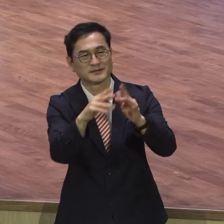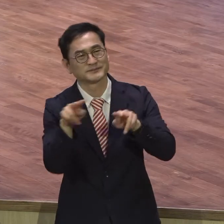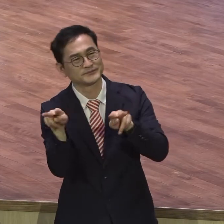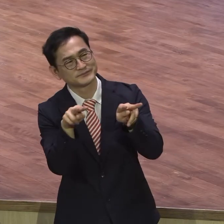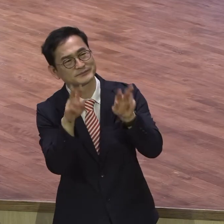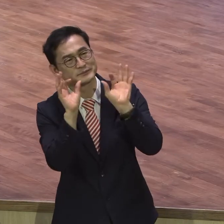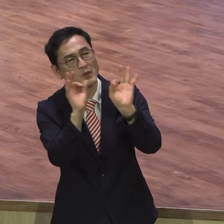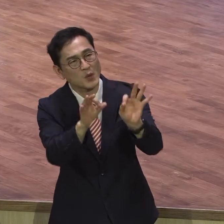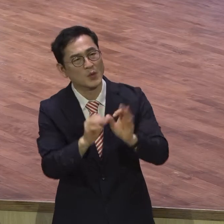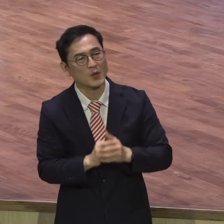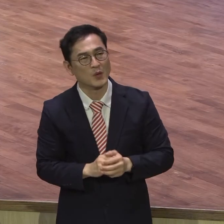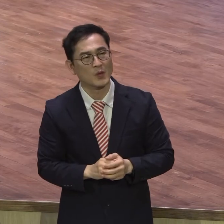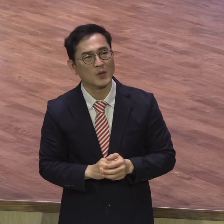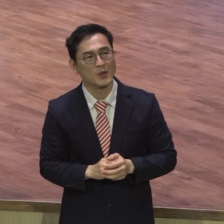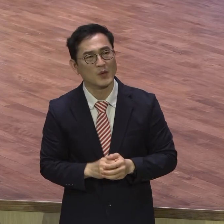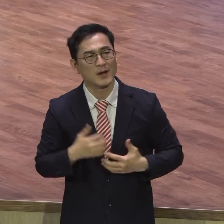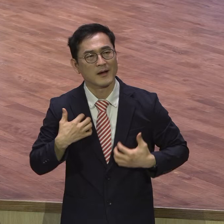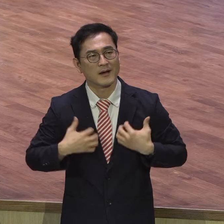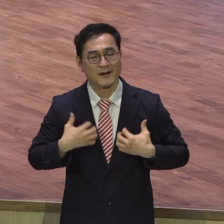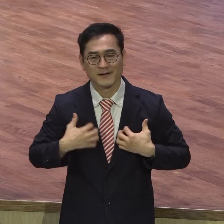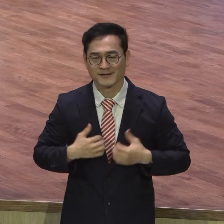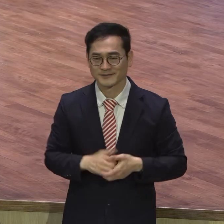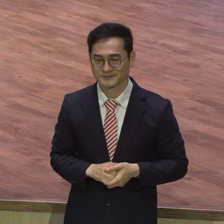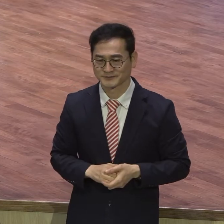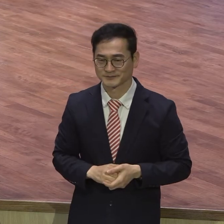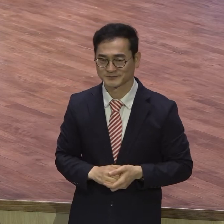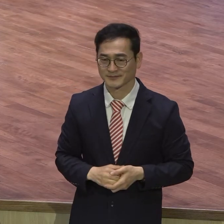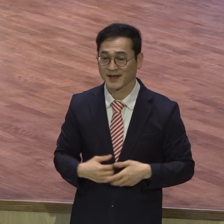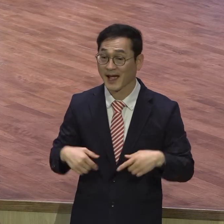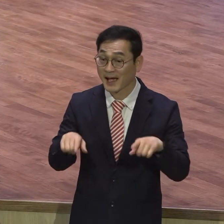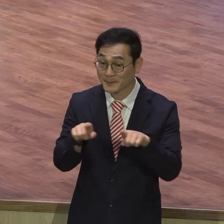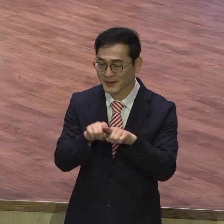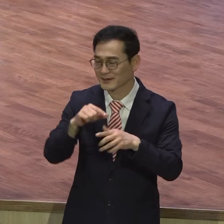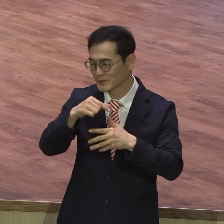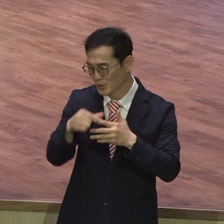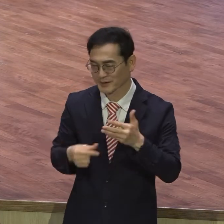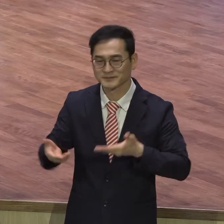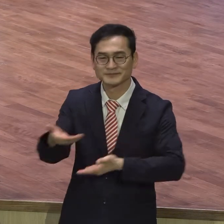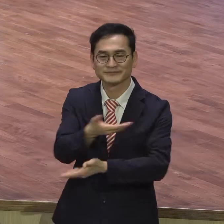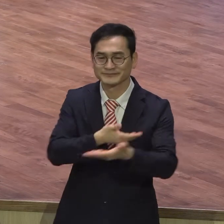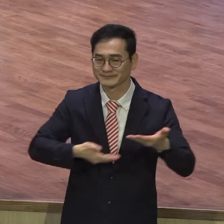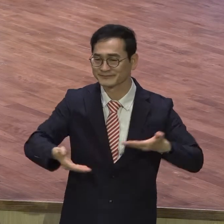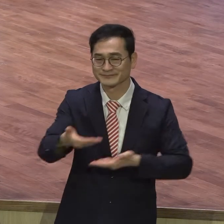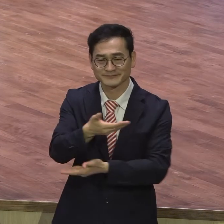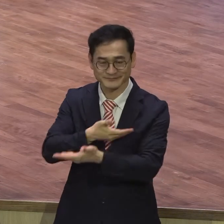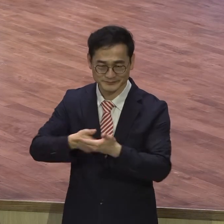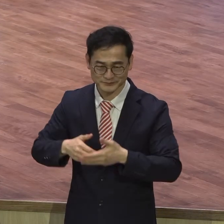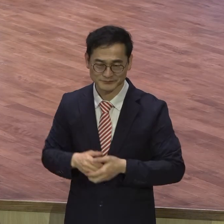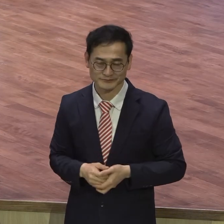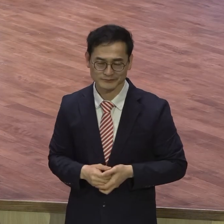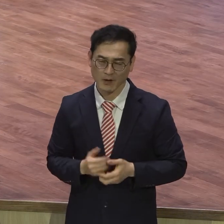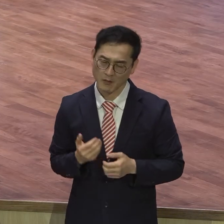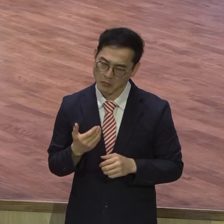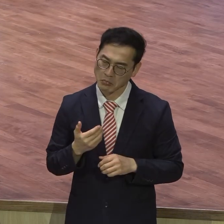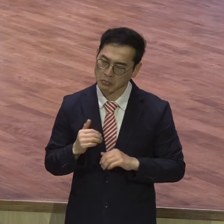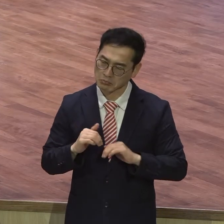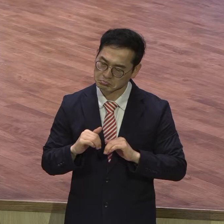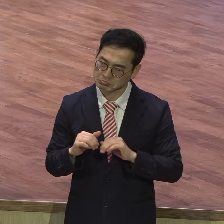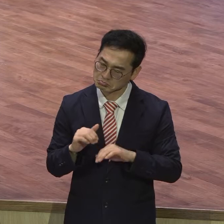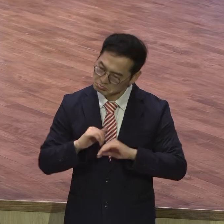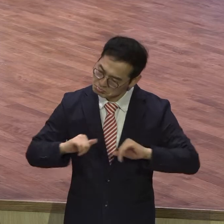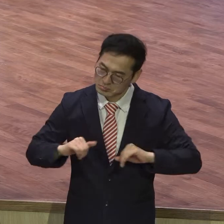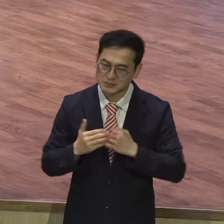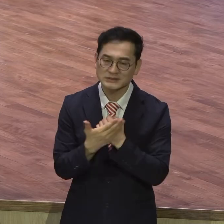그렇게 대회에 참석하는 그런 또 다른 은혜가 임했어요. 팔라관의